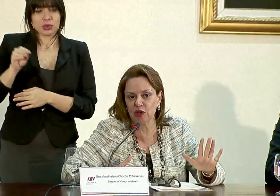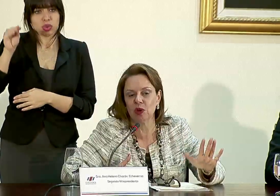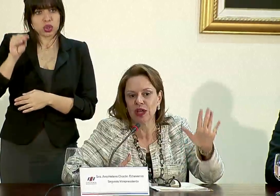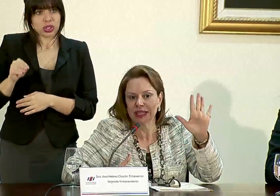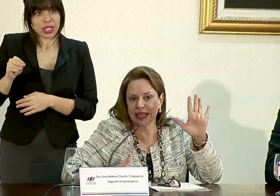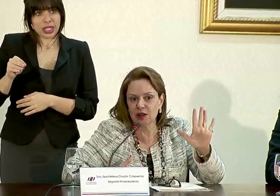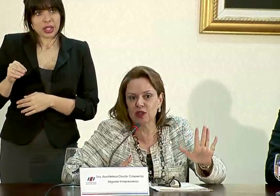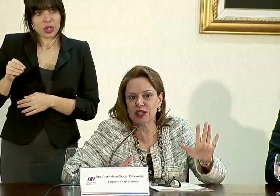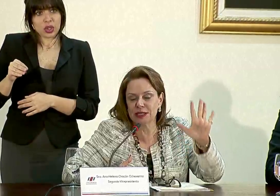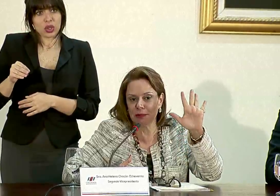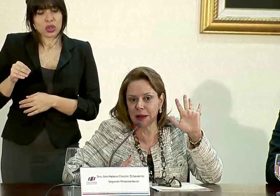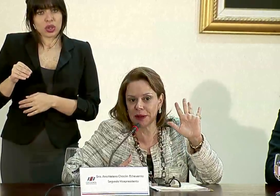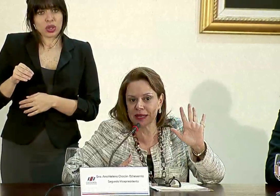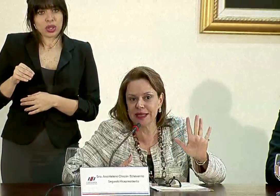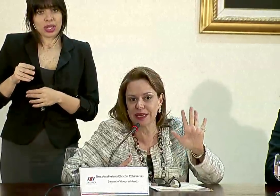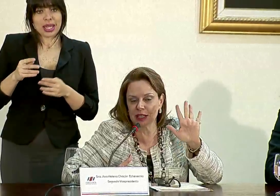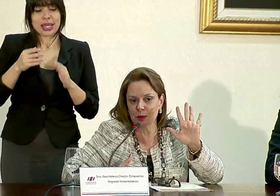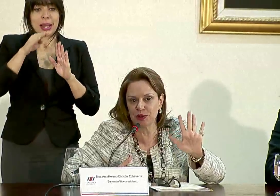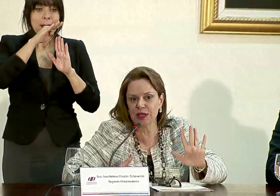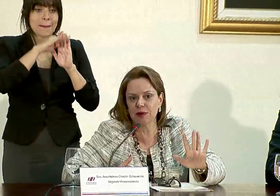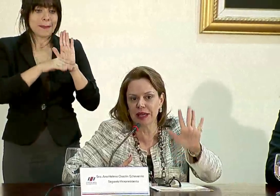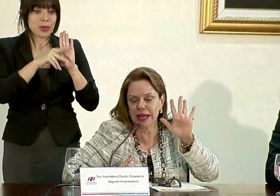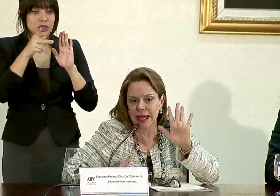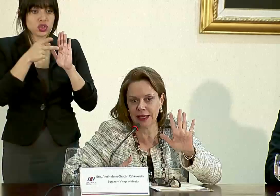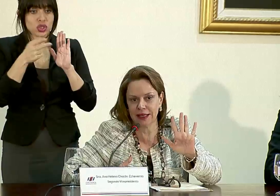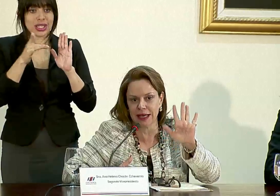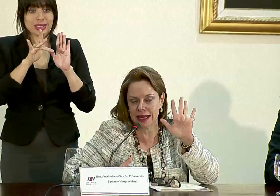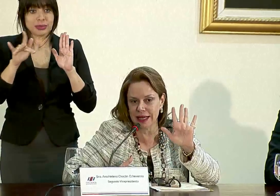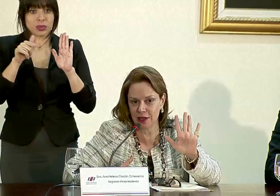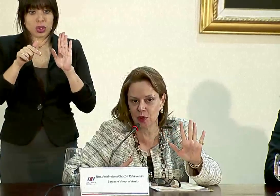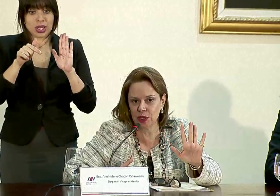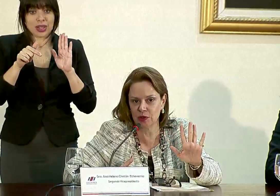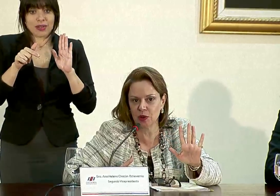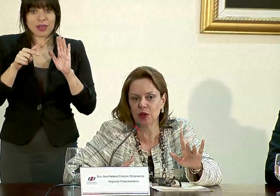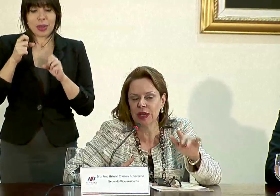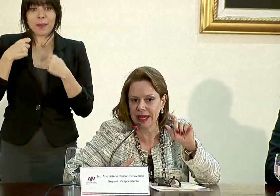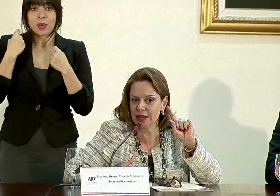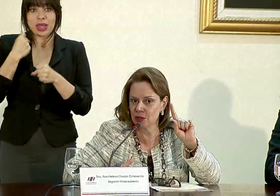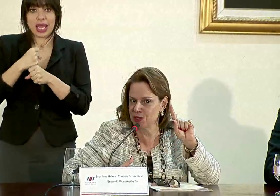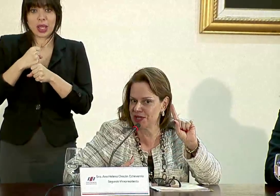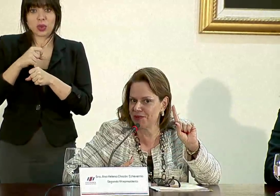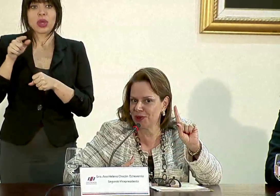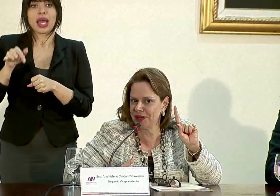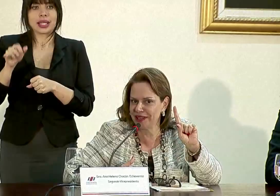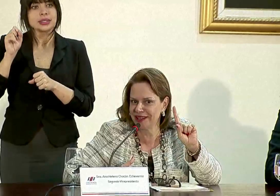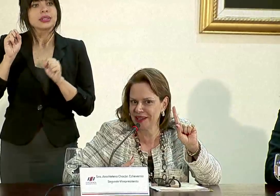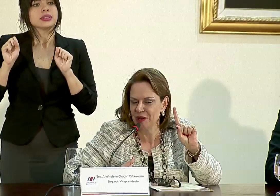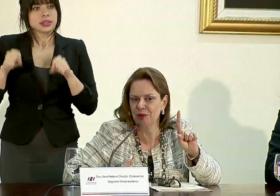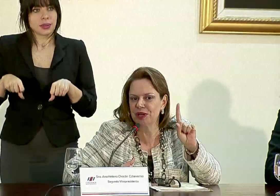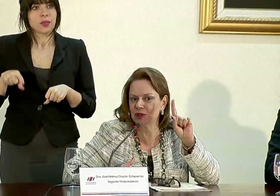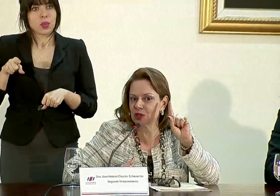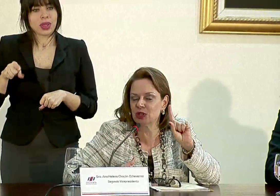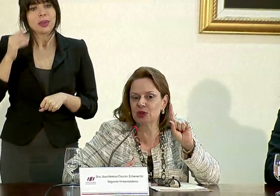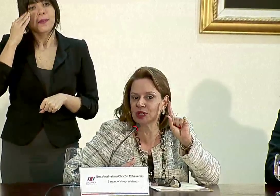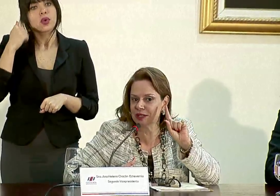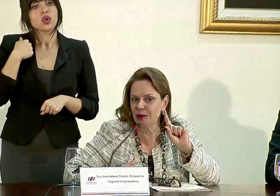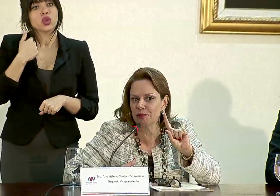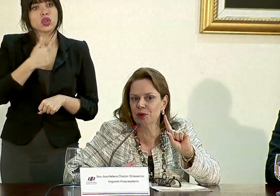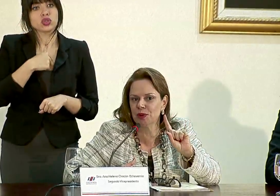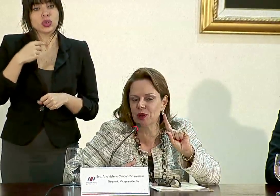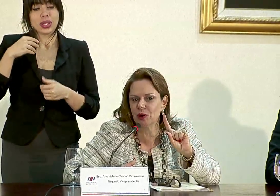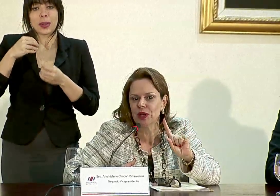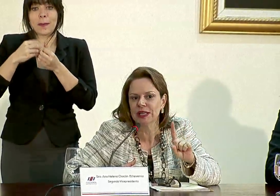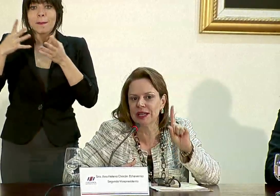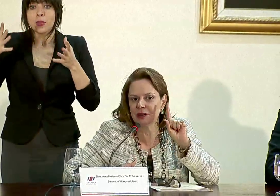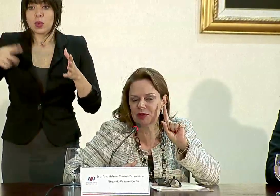% de la planilla disponible en el ejecutivo eso sí se puede porque nosotros desde